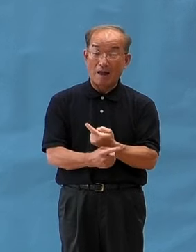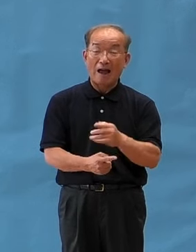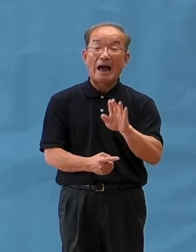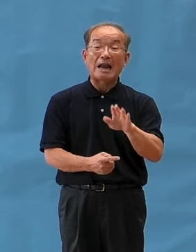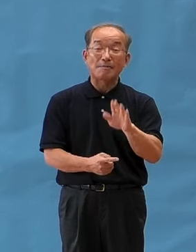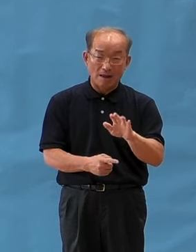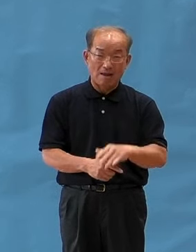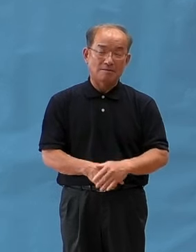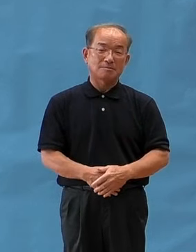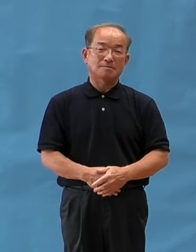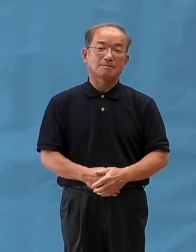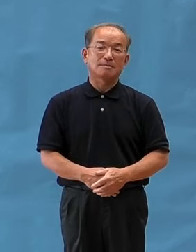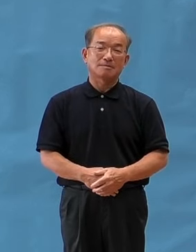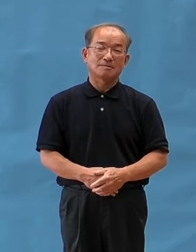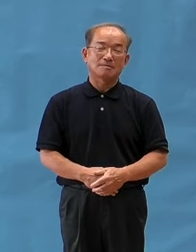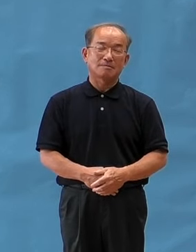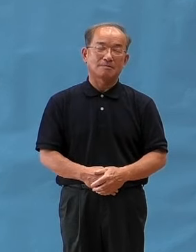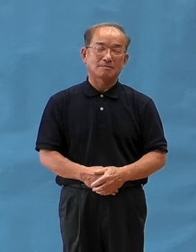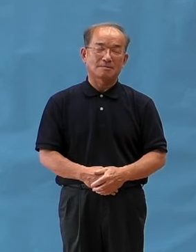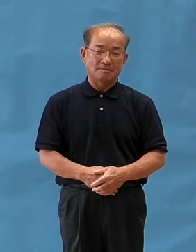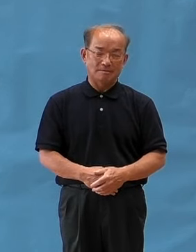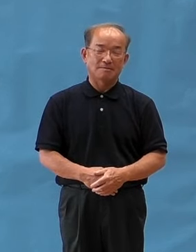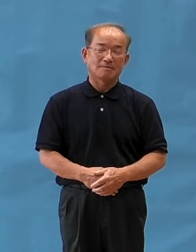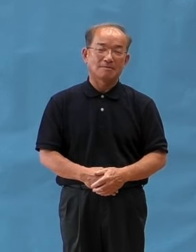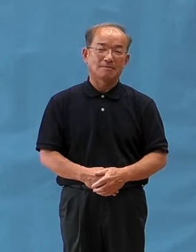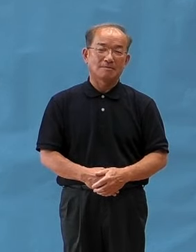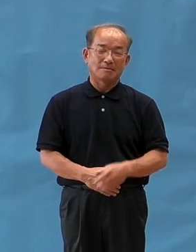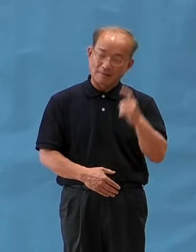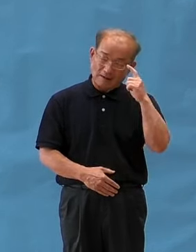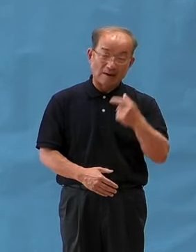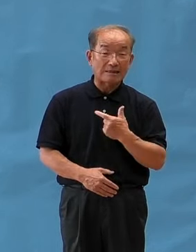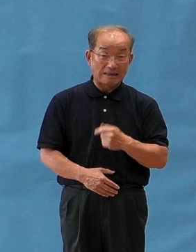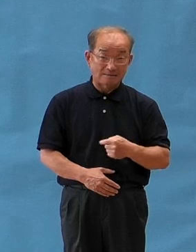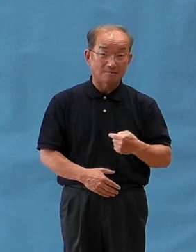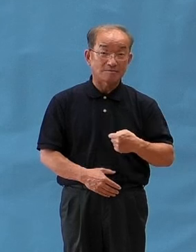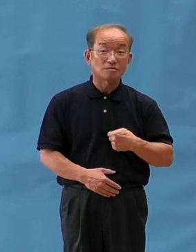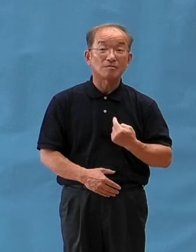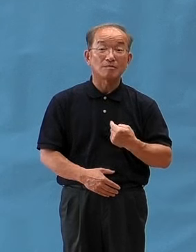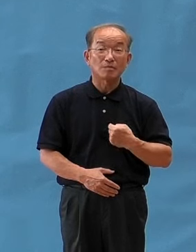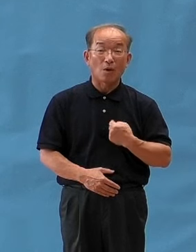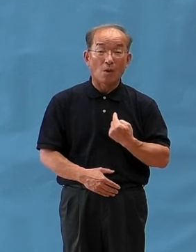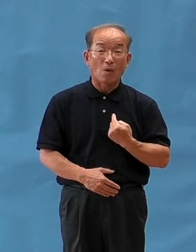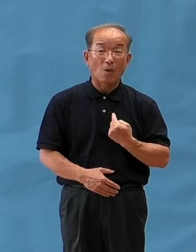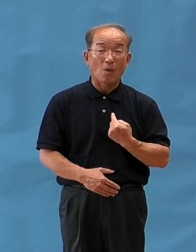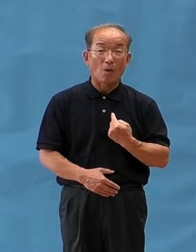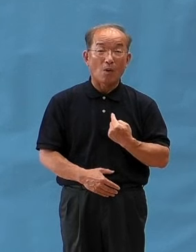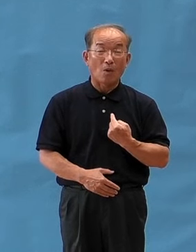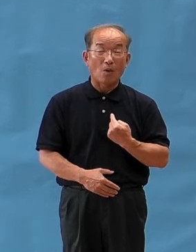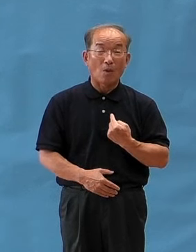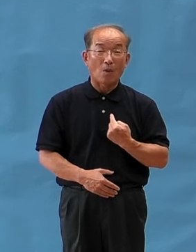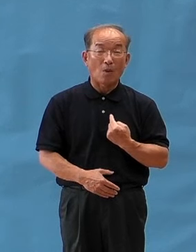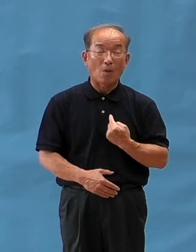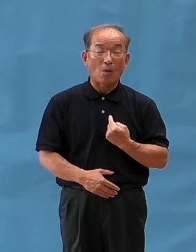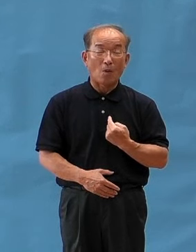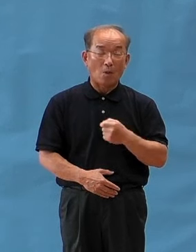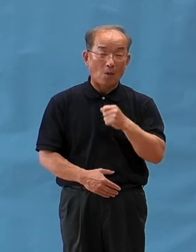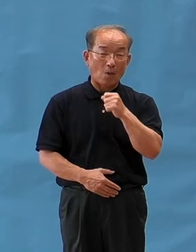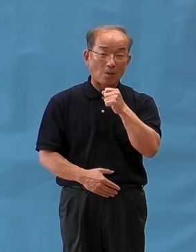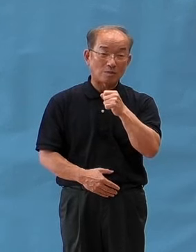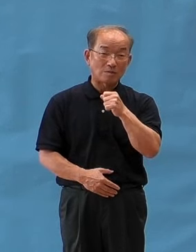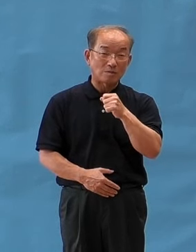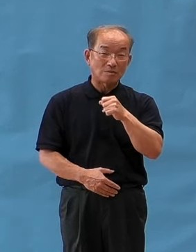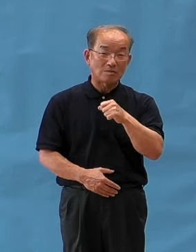いろんやっぱ自分の、自分の何ていうか、その居心地のいいところだけで仕事して